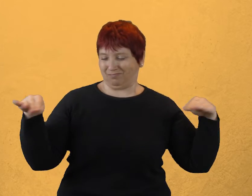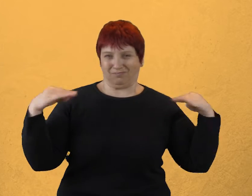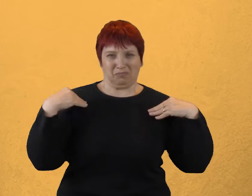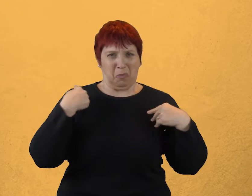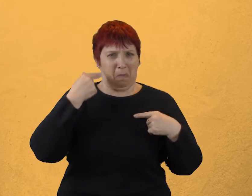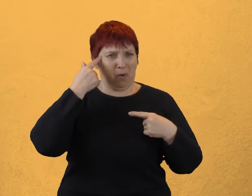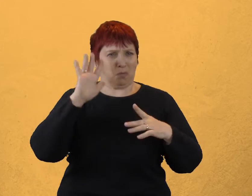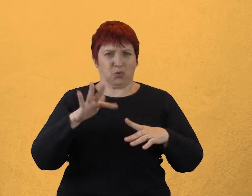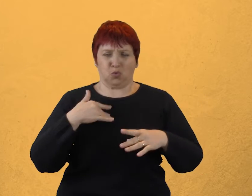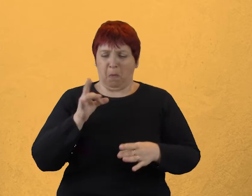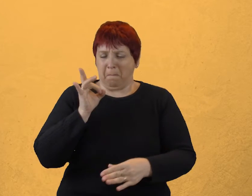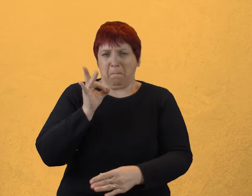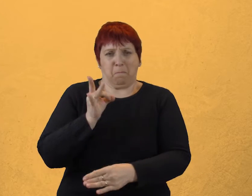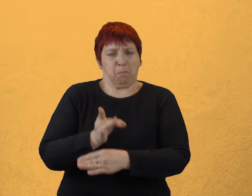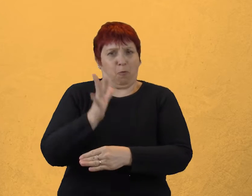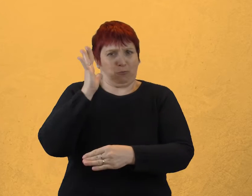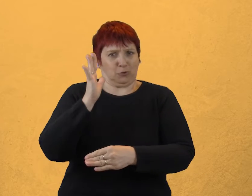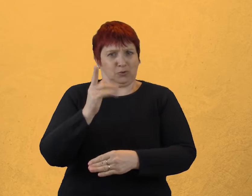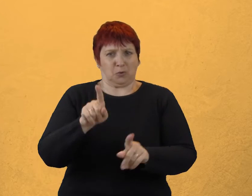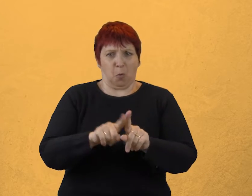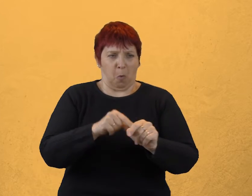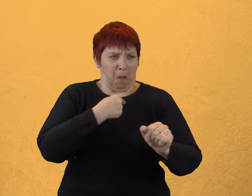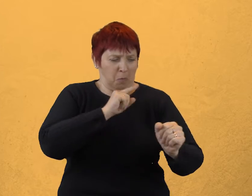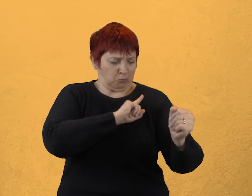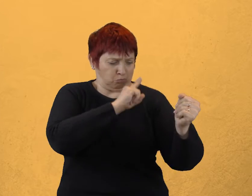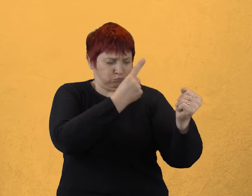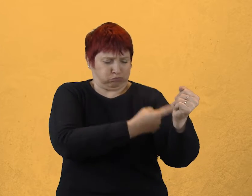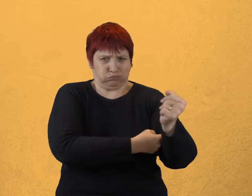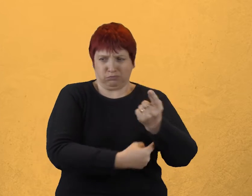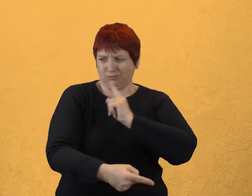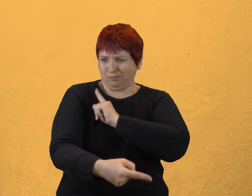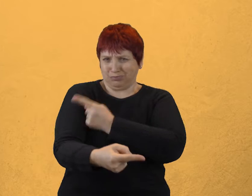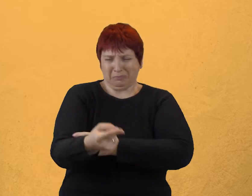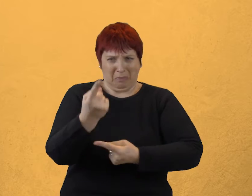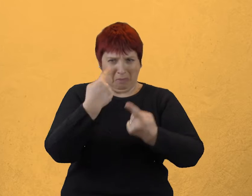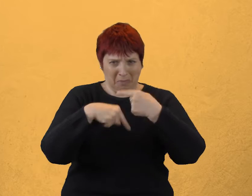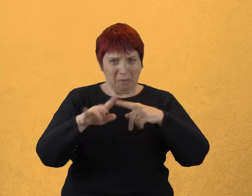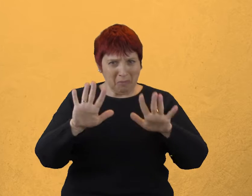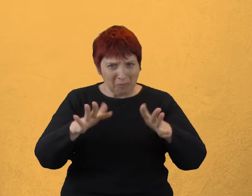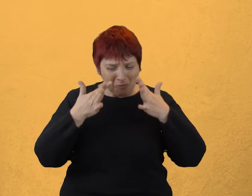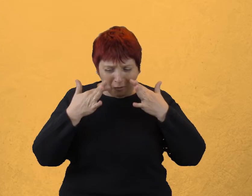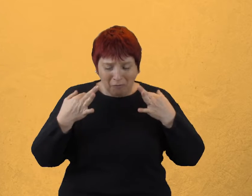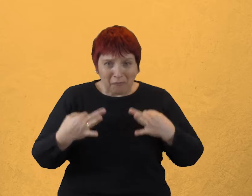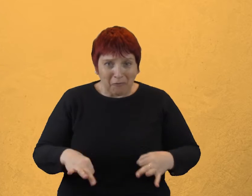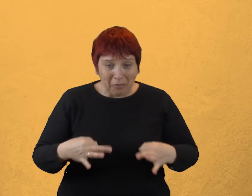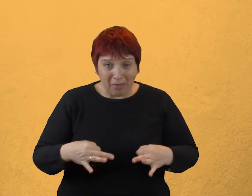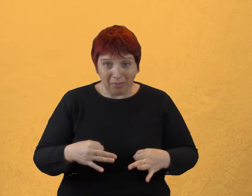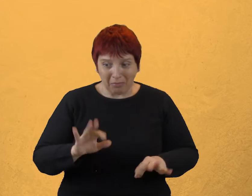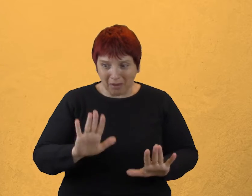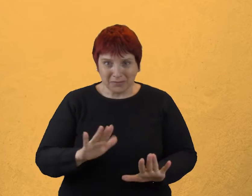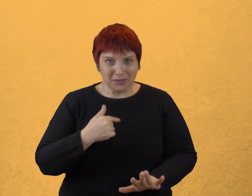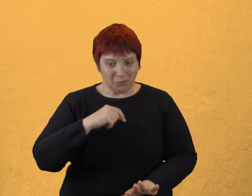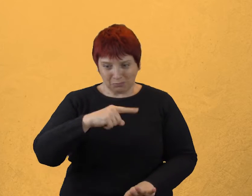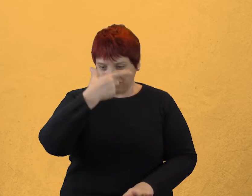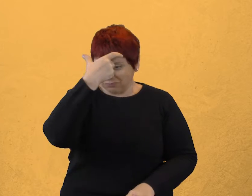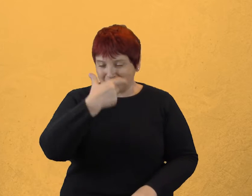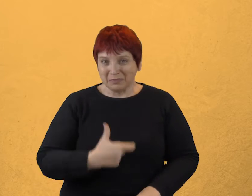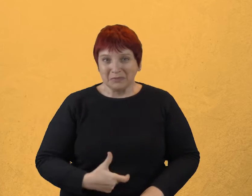creí un gimnasta olímpico, un superhéroe de músculos gigantes. Pero en realidad me sentí como lo que soy,